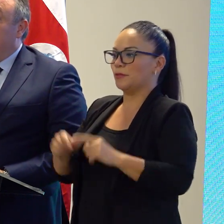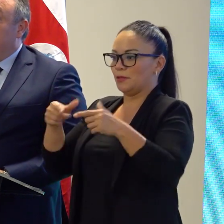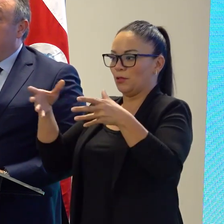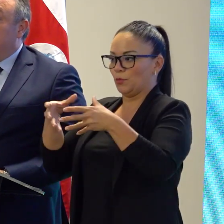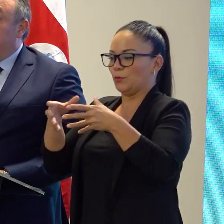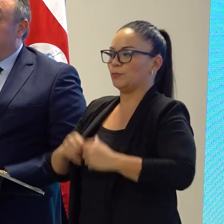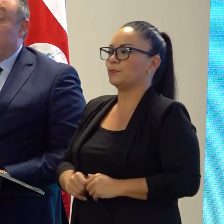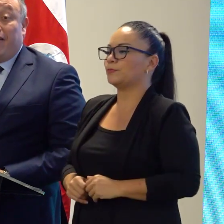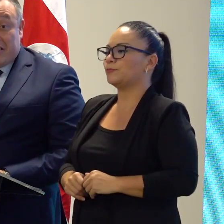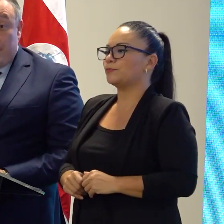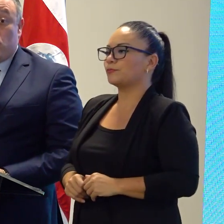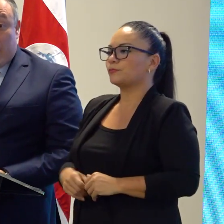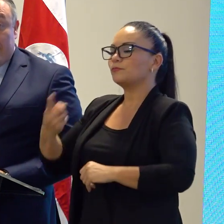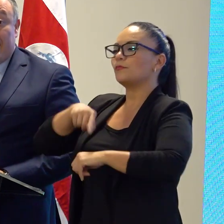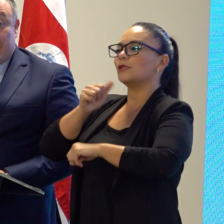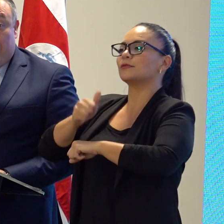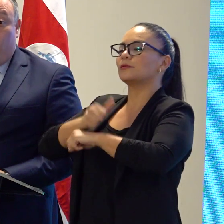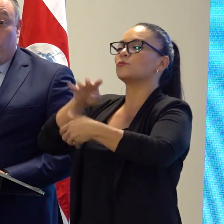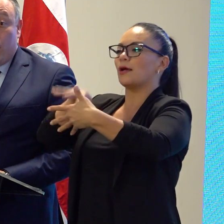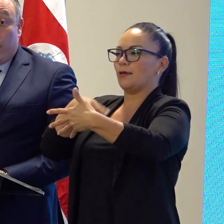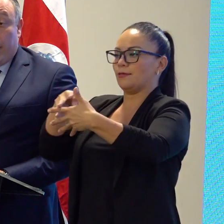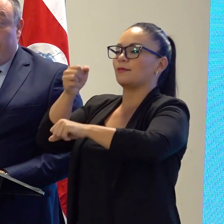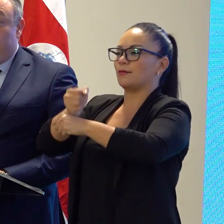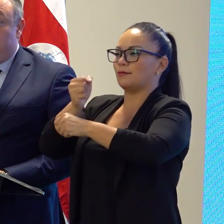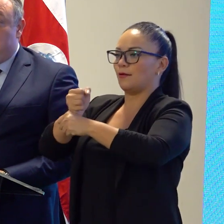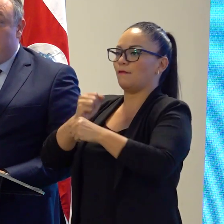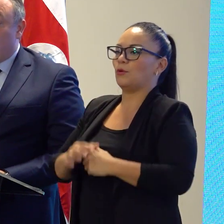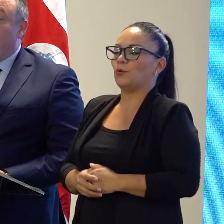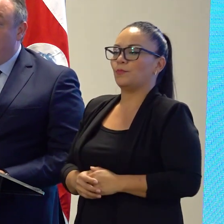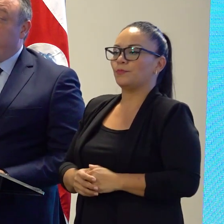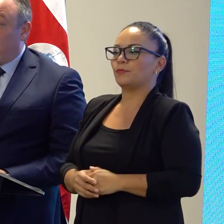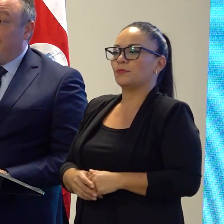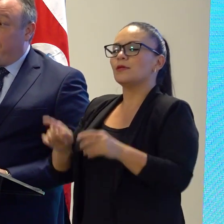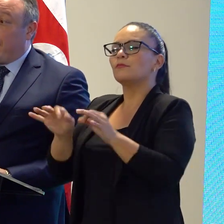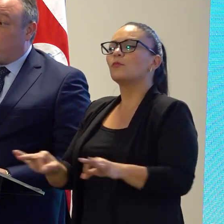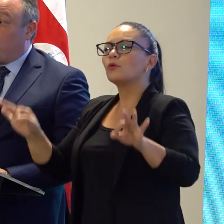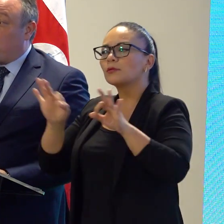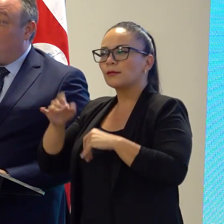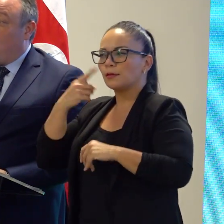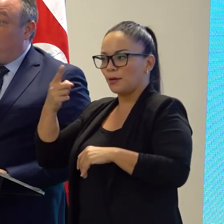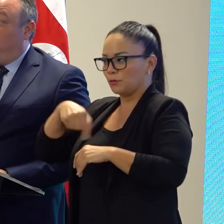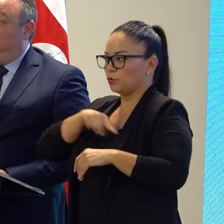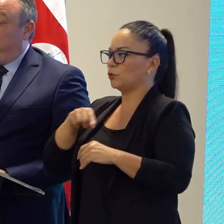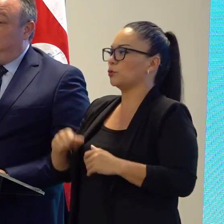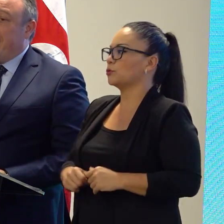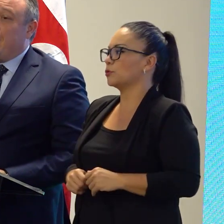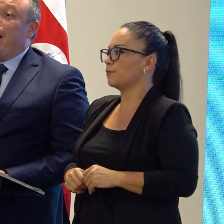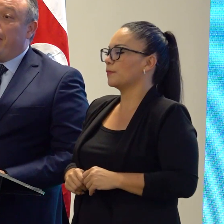y establecimos una agenda de trabajo y eso era muy importante para nosotros